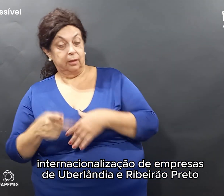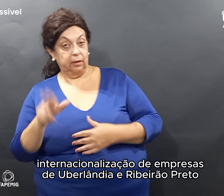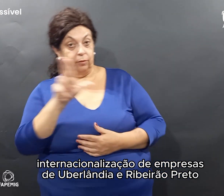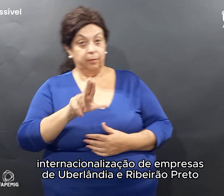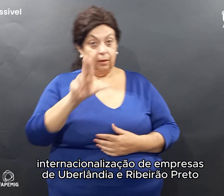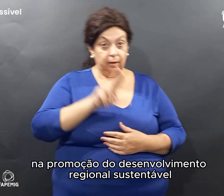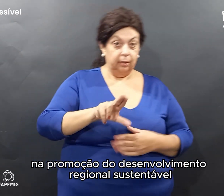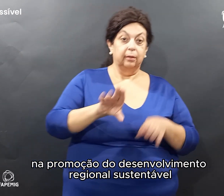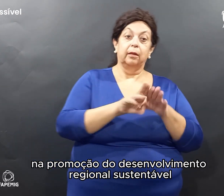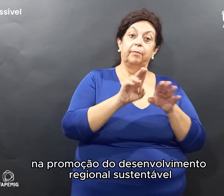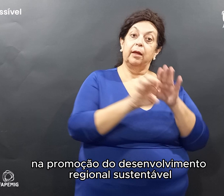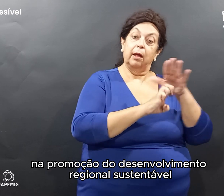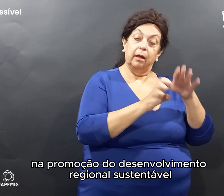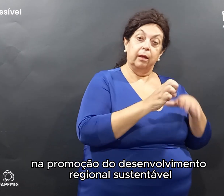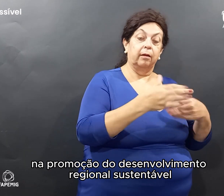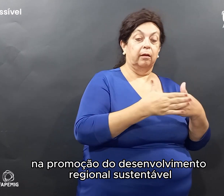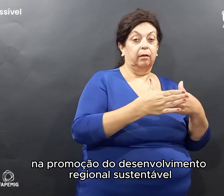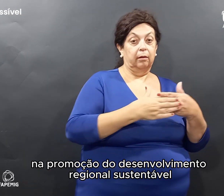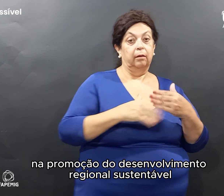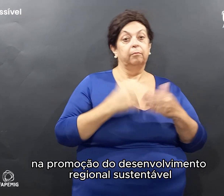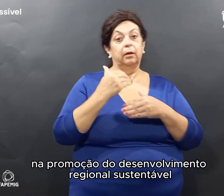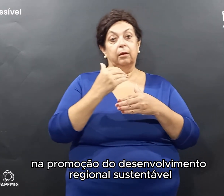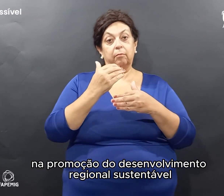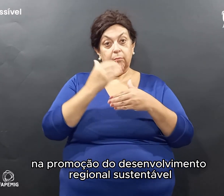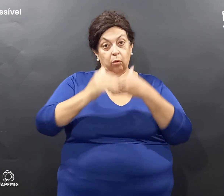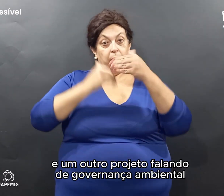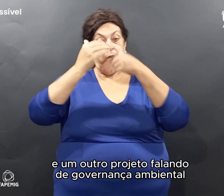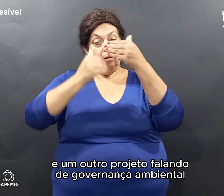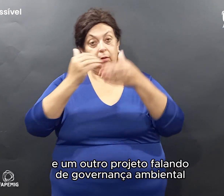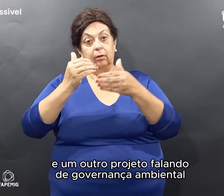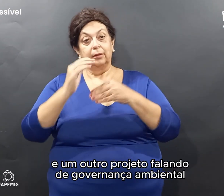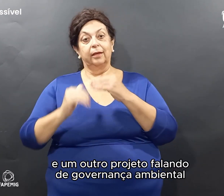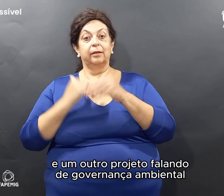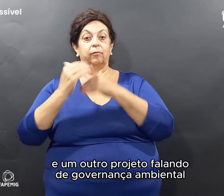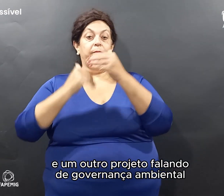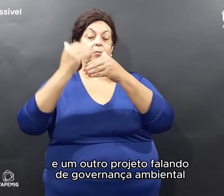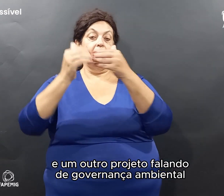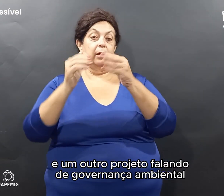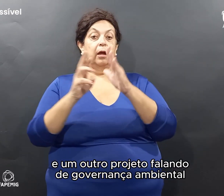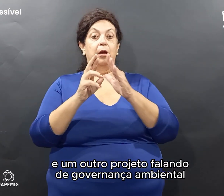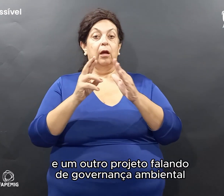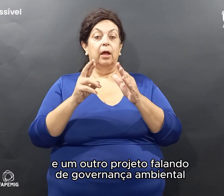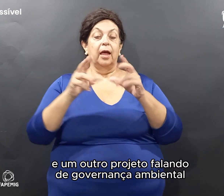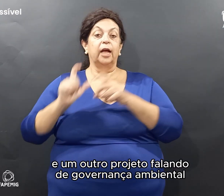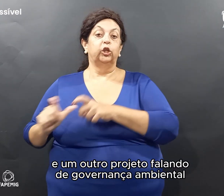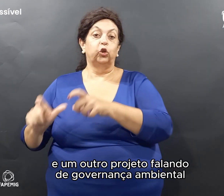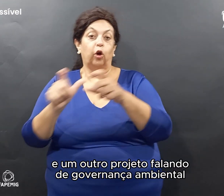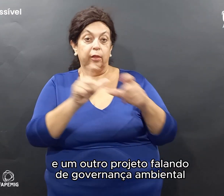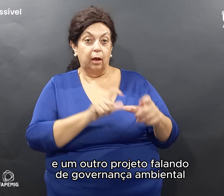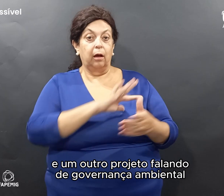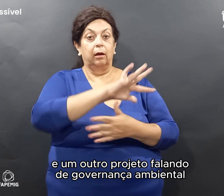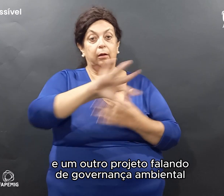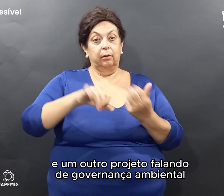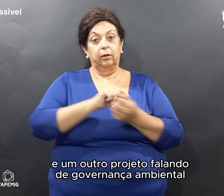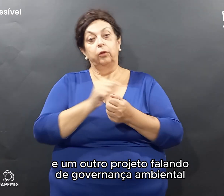Ribeirão Preto na promoção do desenvolvimento regional sustentável e um outro projeto falando de governança